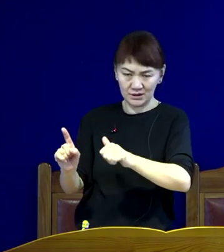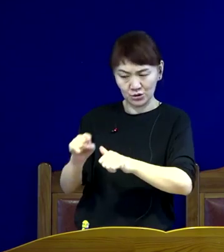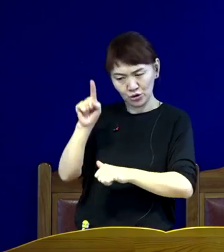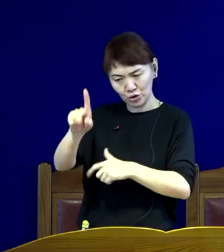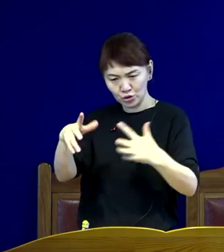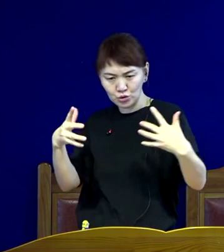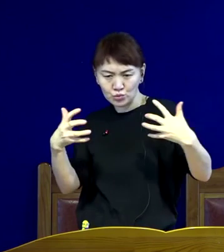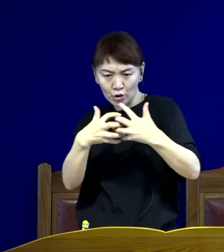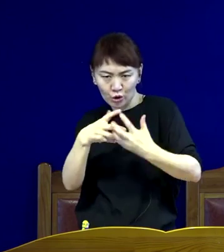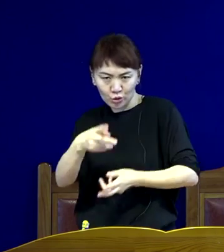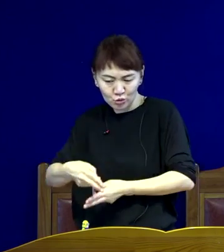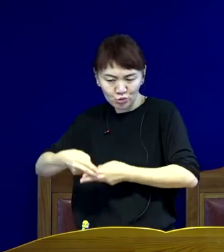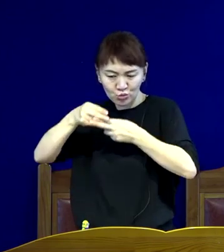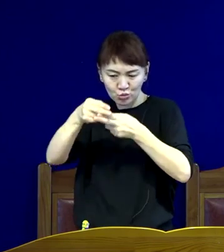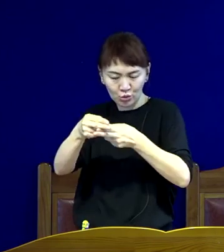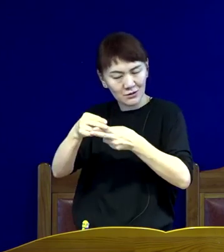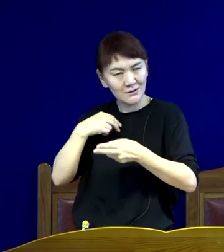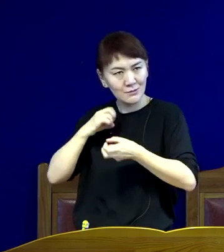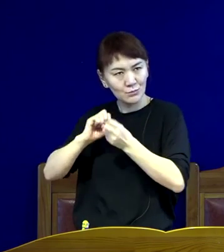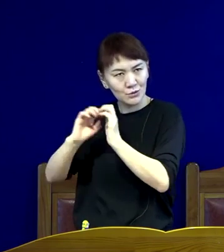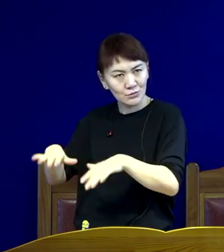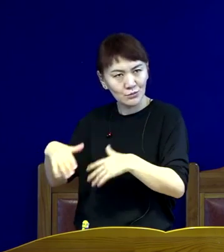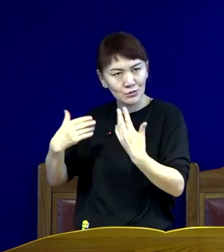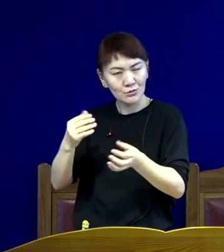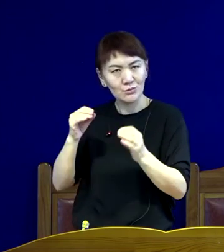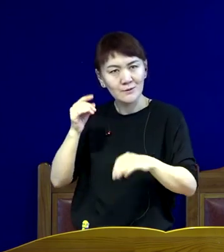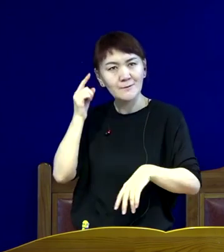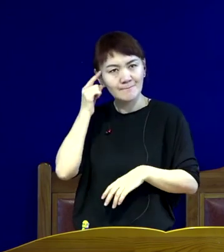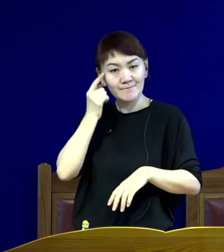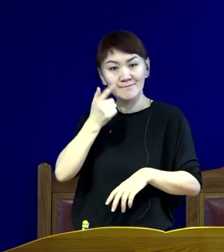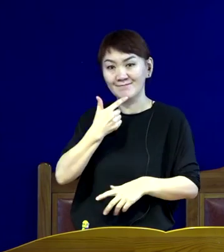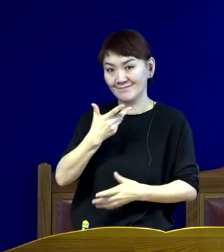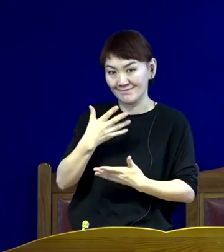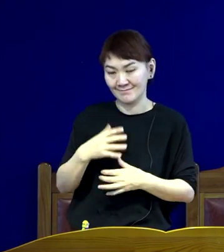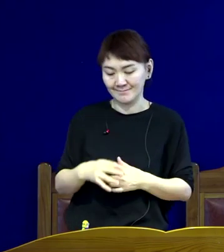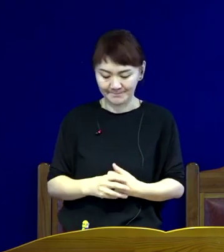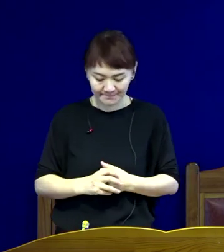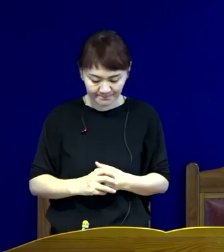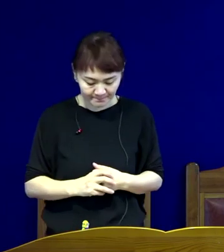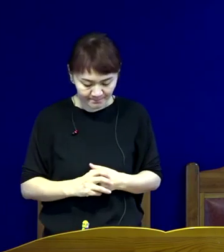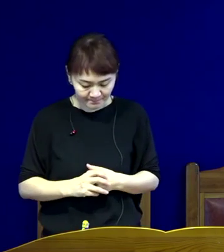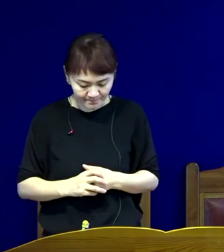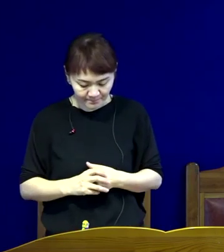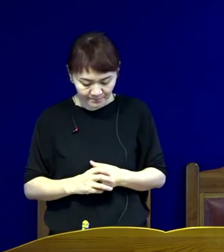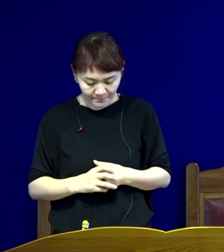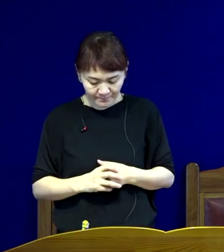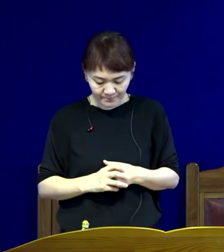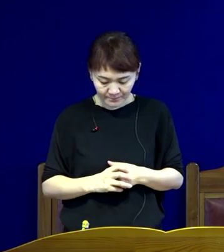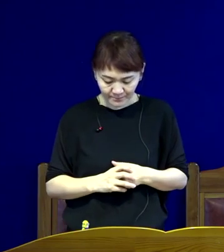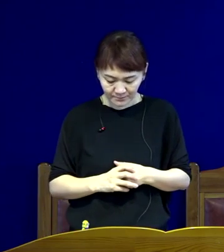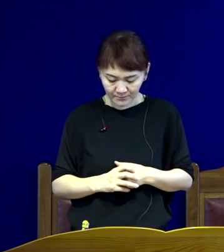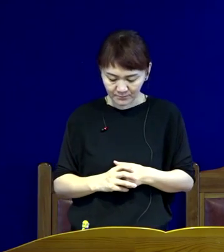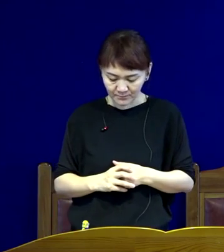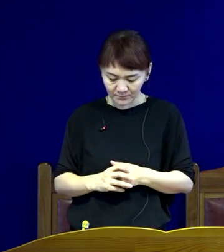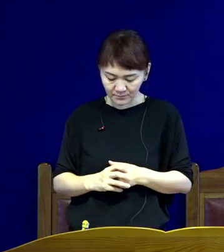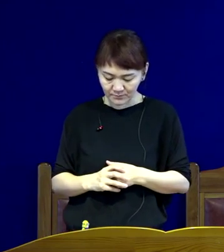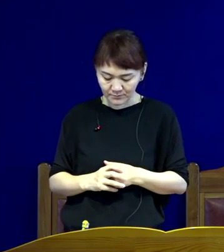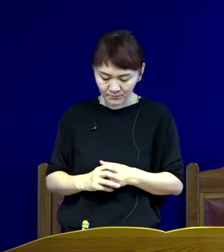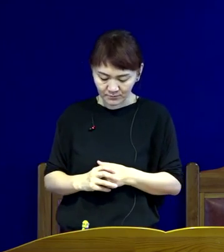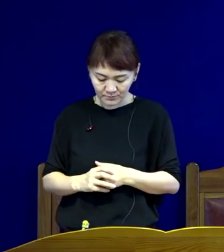бий болгоё гэжээ. За хананикээсо сарамыл мандышиго. За